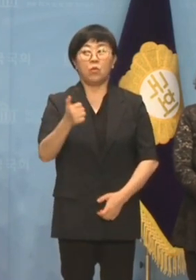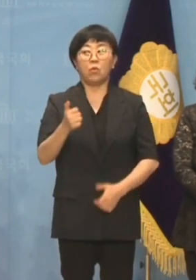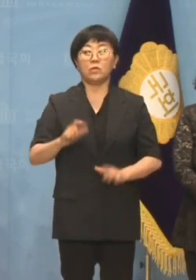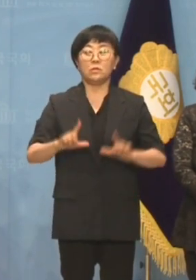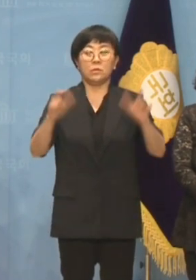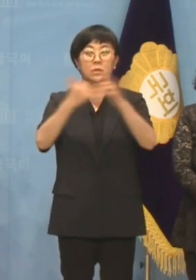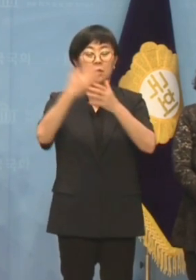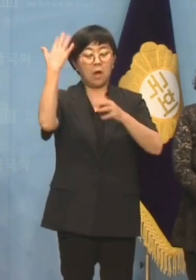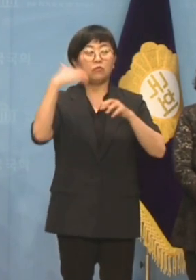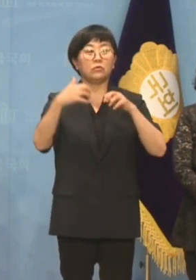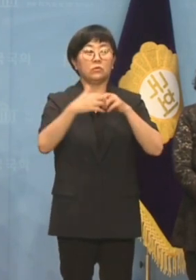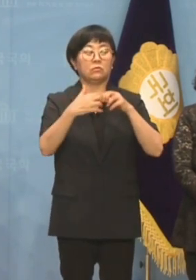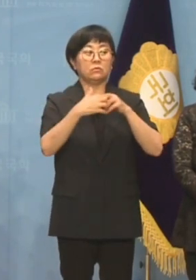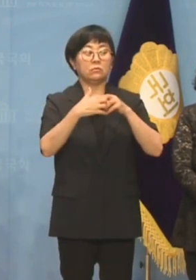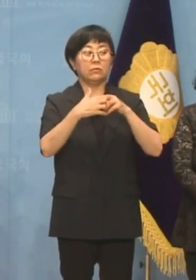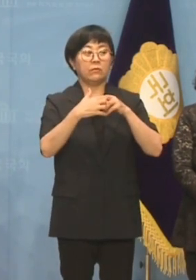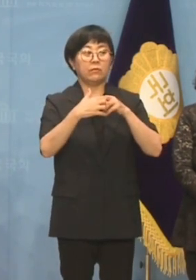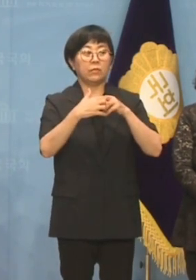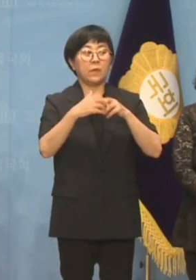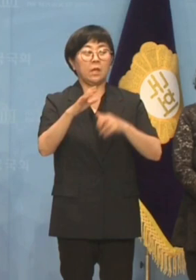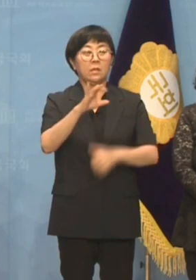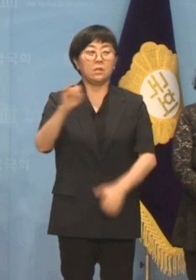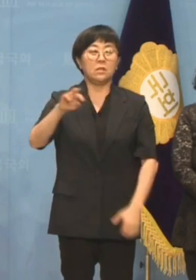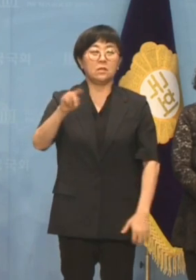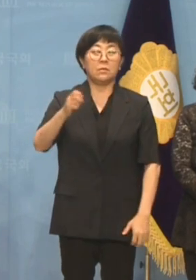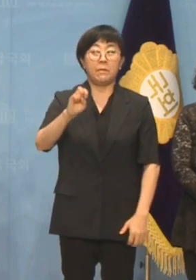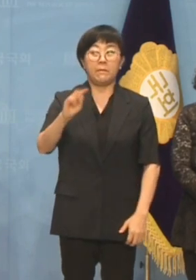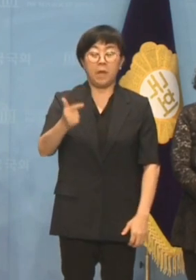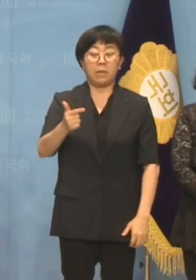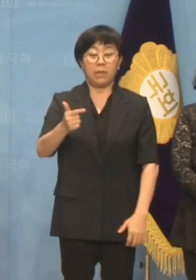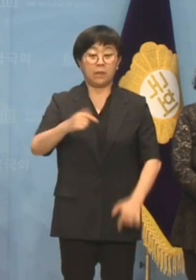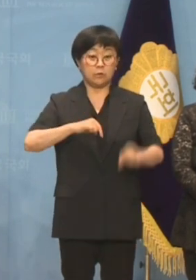1950년 한국전쟁 전후 이승만 정권은